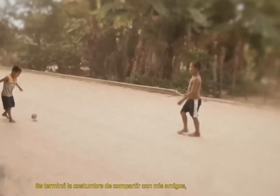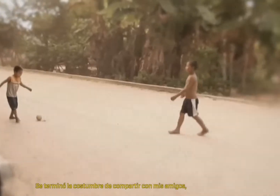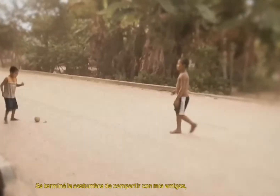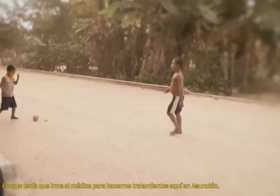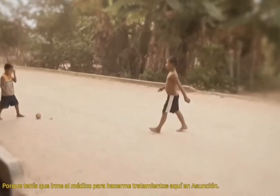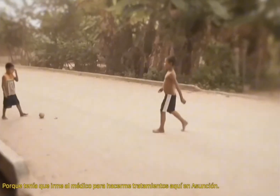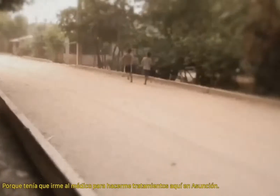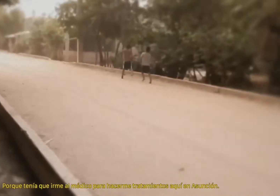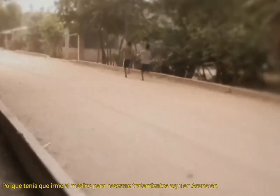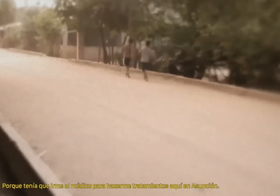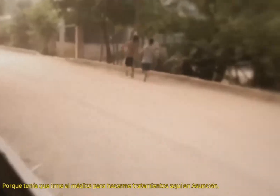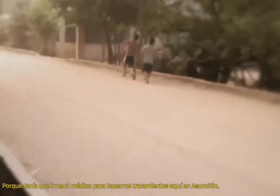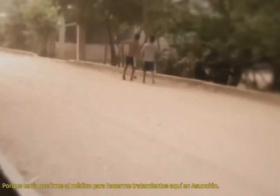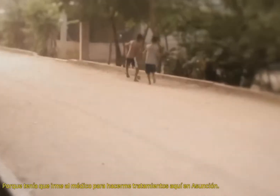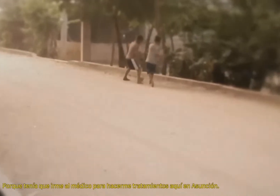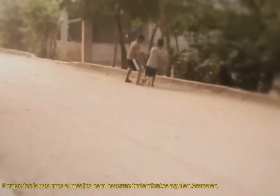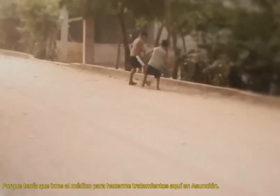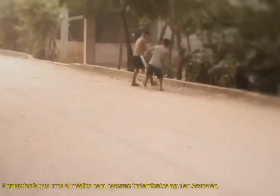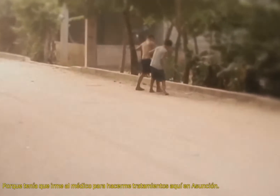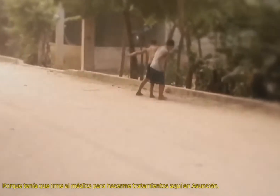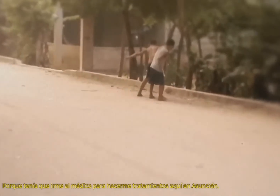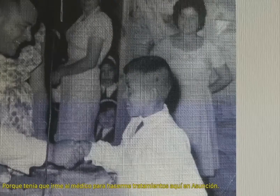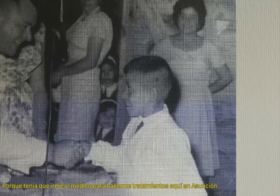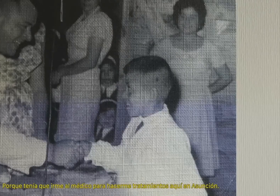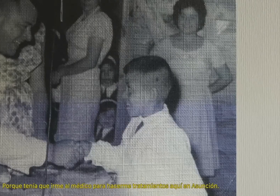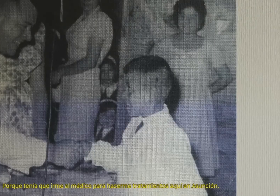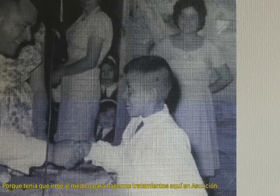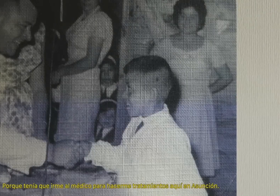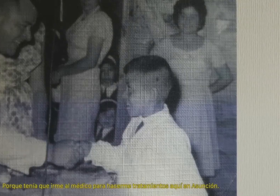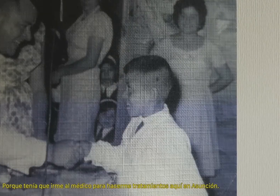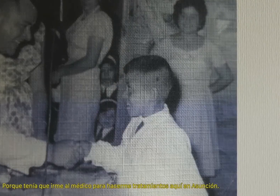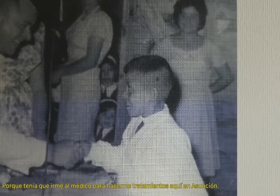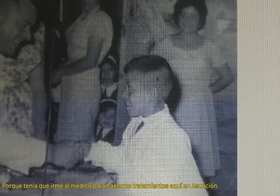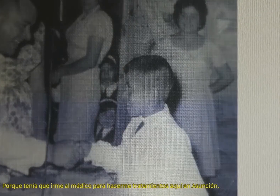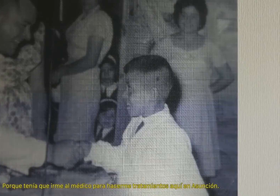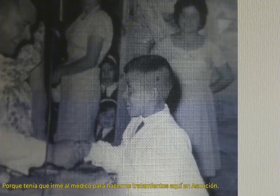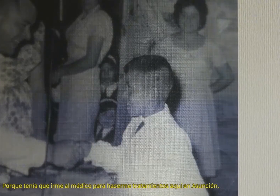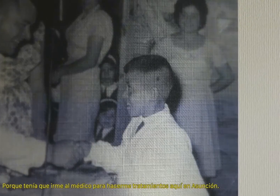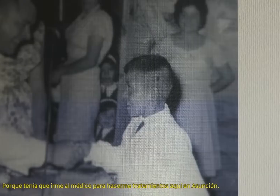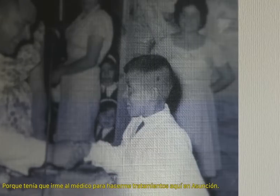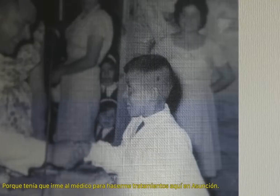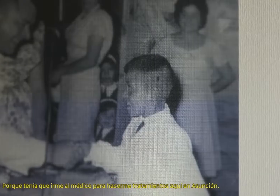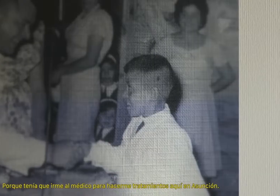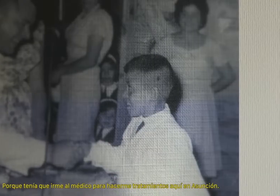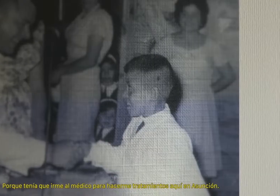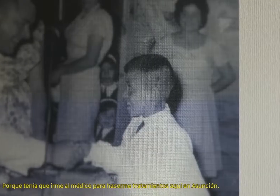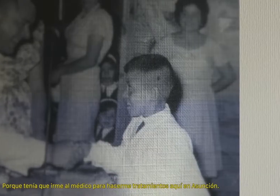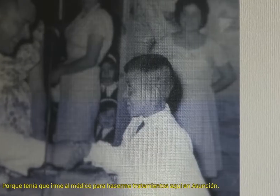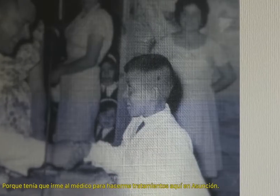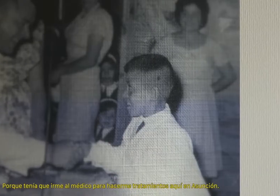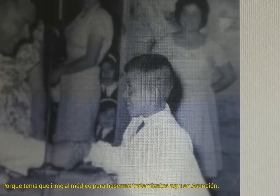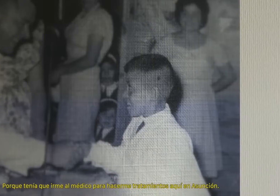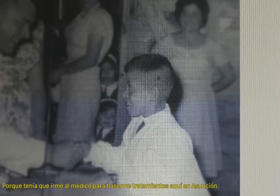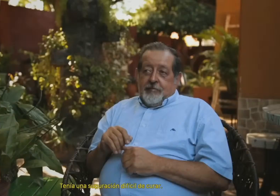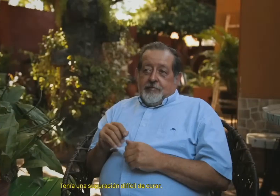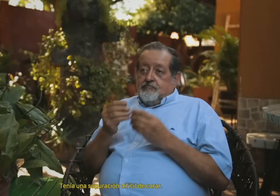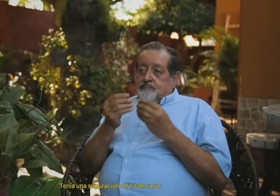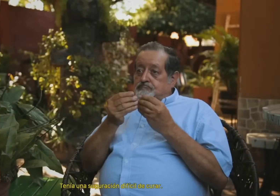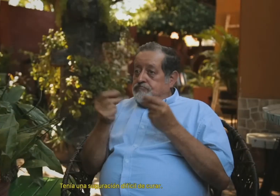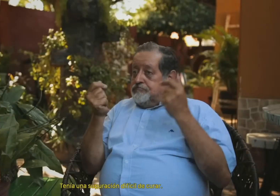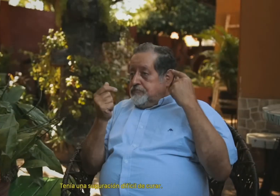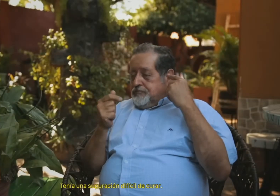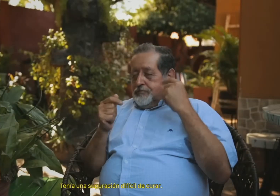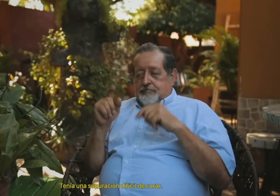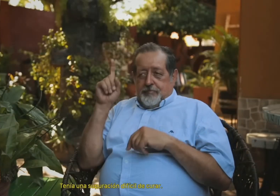amigos, porque tenía que irme al médico para hacerme tratamientos aquí en Asunción. Tenía